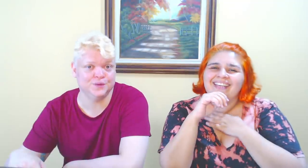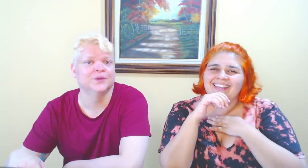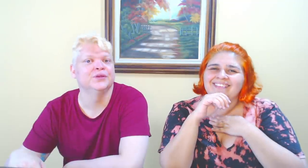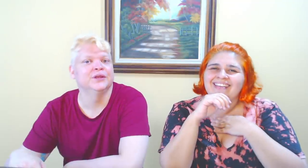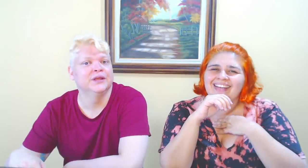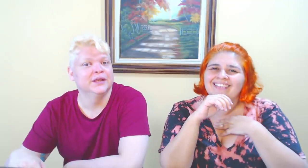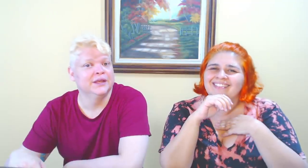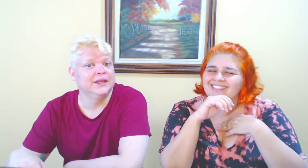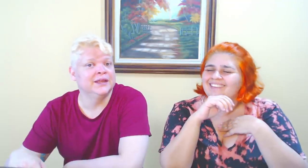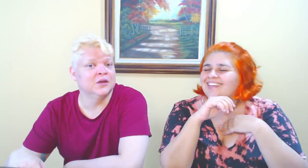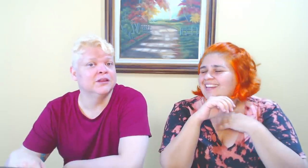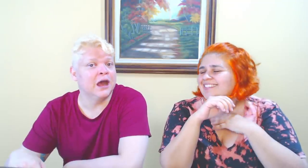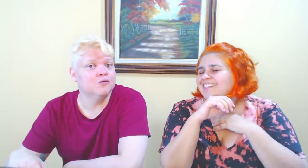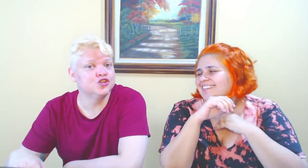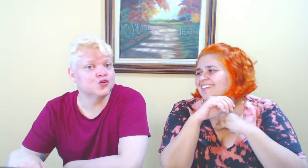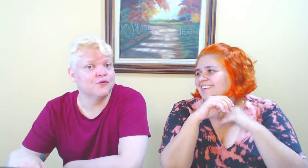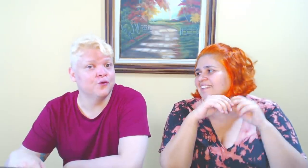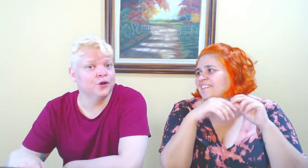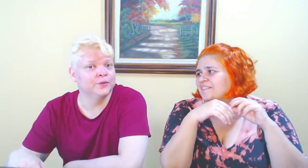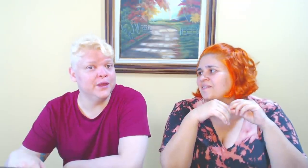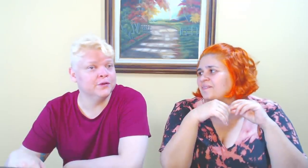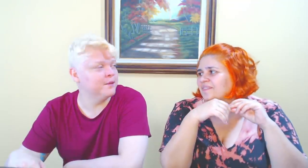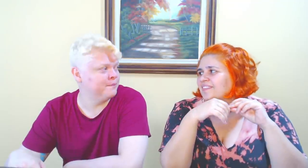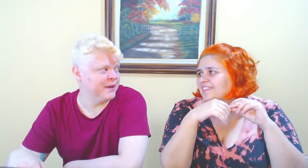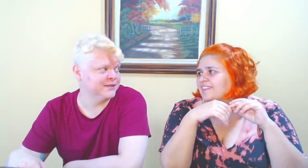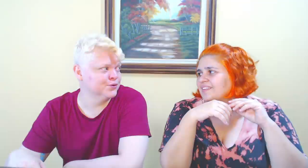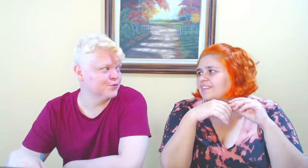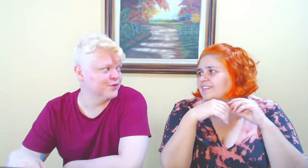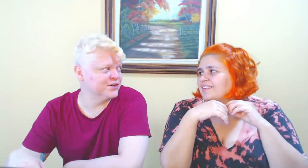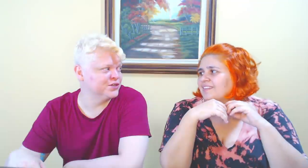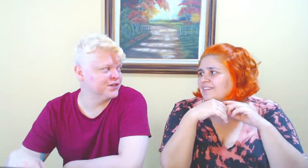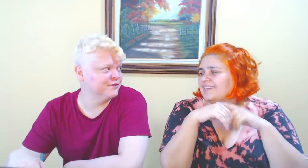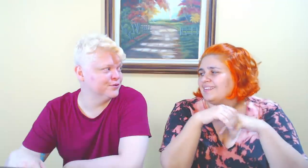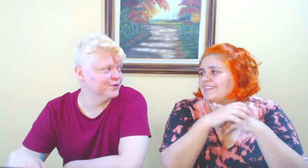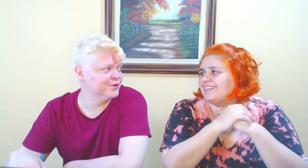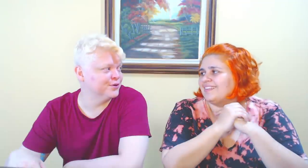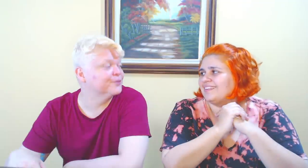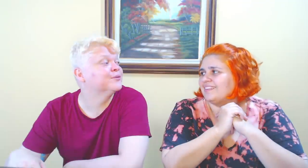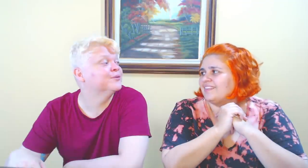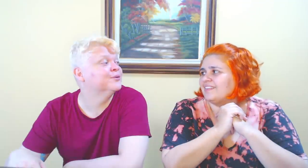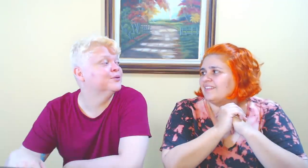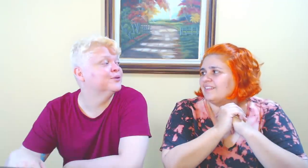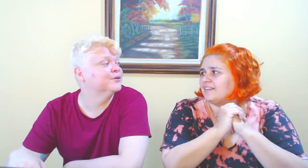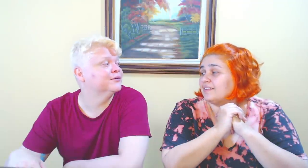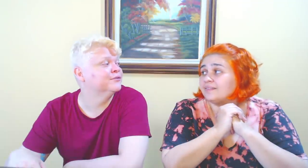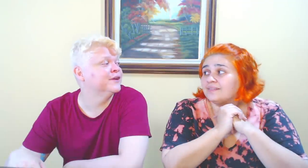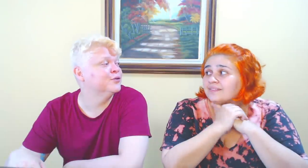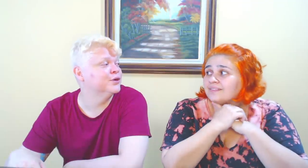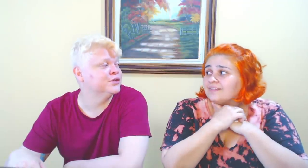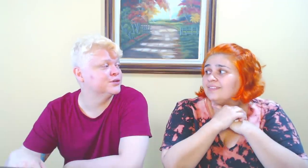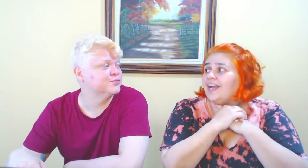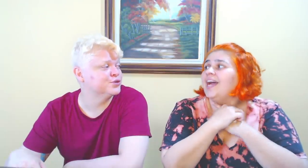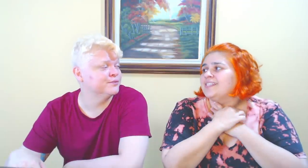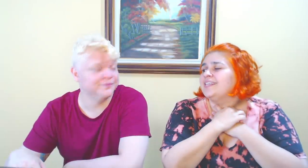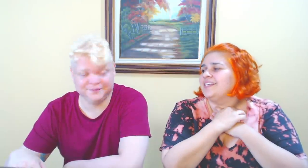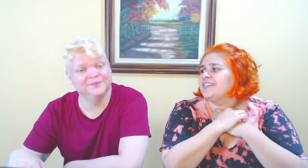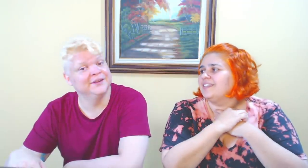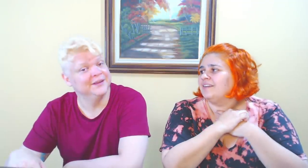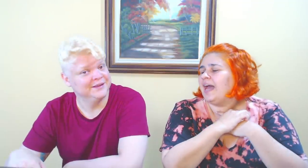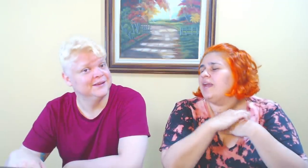é verdade Então dá um desconforto Meio que Parecido com o que a gente Teve no Vingadores Ah sim sim Ah não